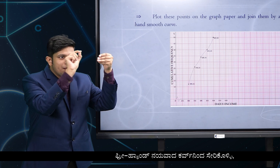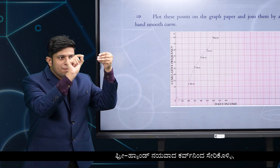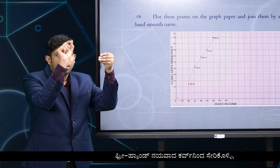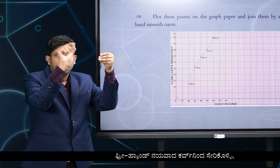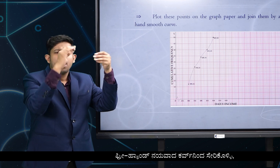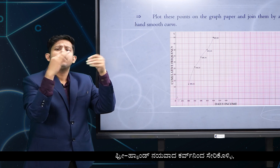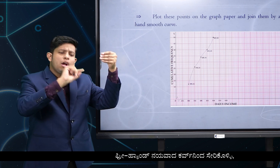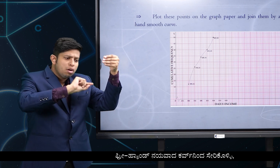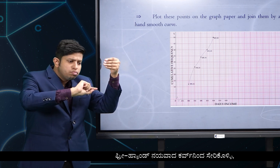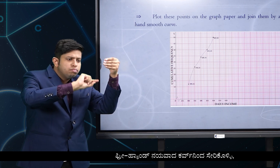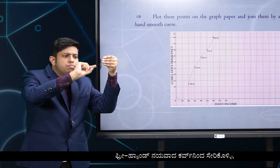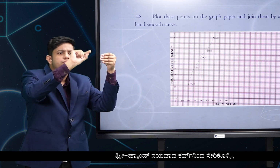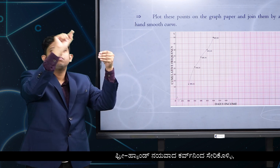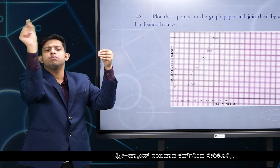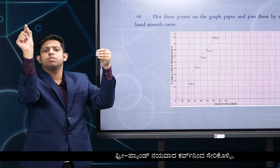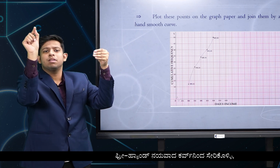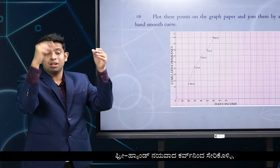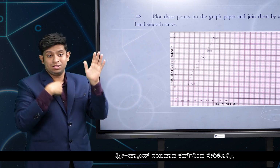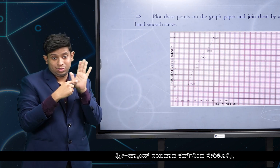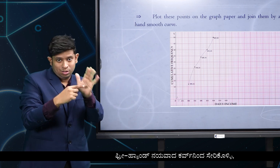ನಯವಾದ ಕಾರ್ವ್ನಿಂದ ಸೇರಿಸಿಕೊಳ್ಳಿ.